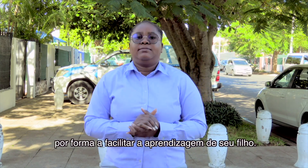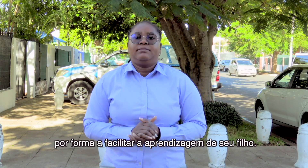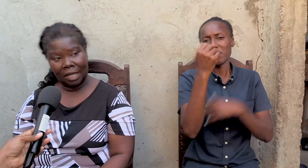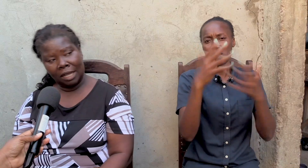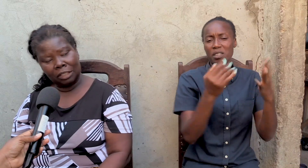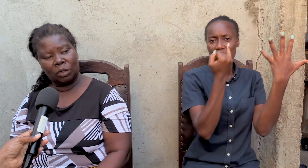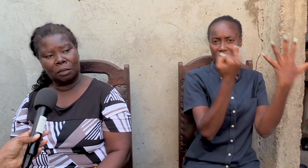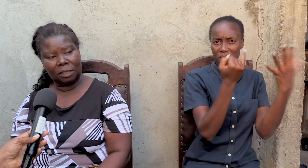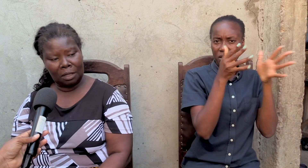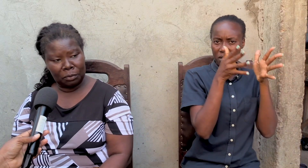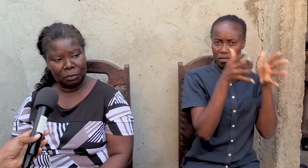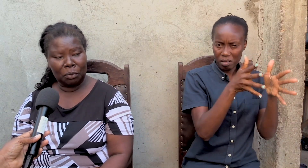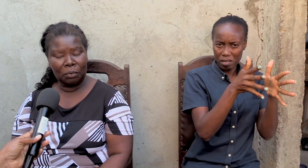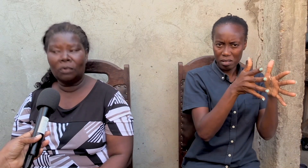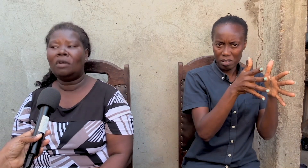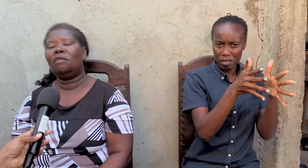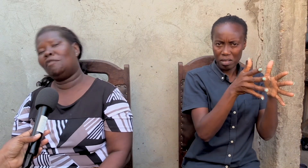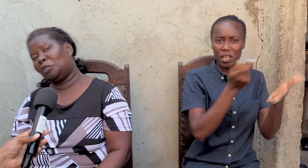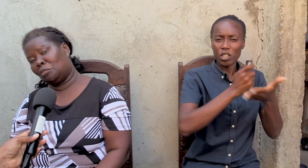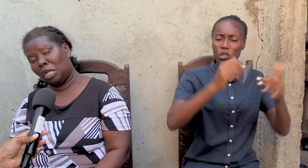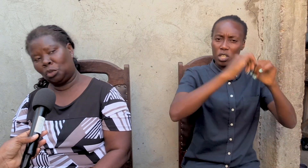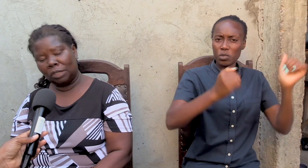Lá é a escola especial número 1, vou fazer a Josina.